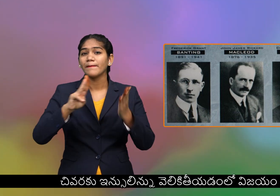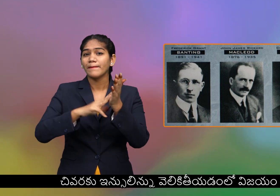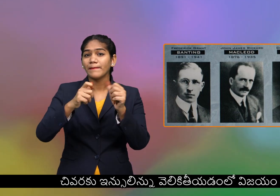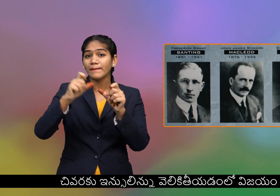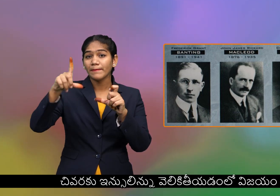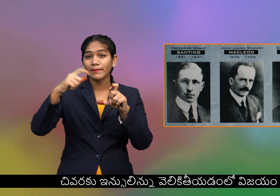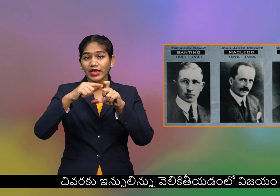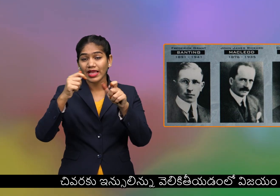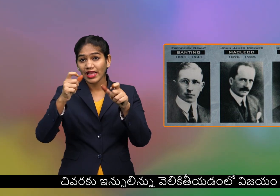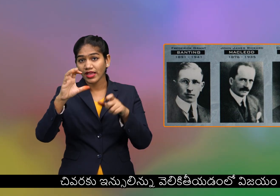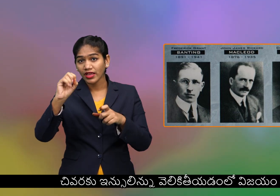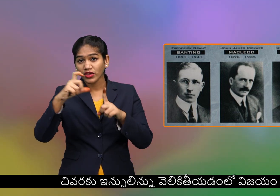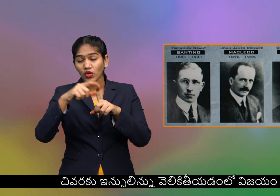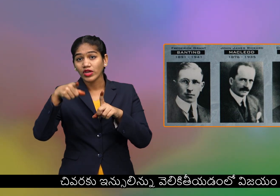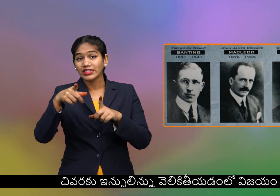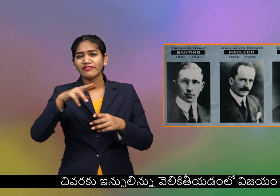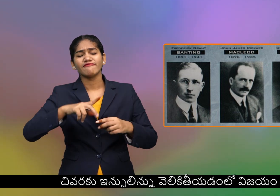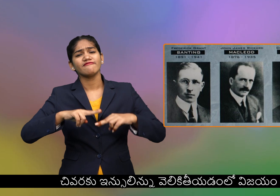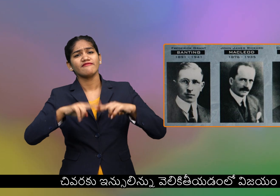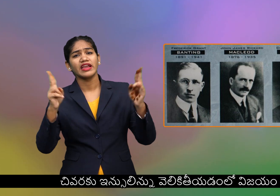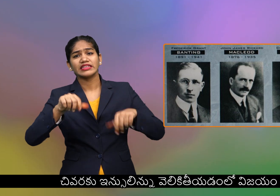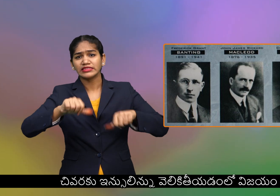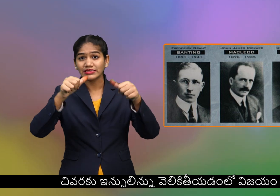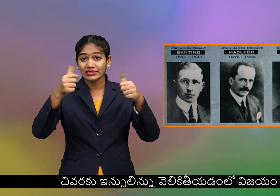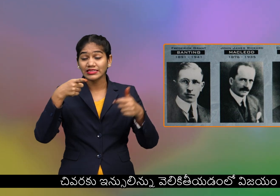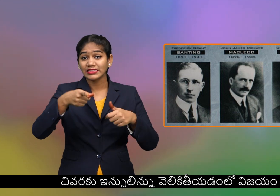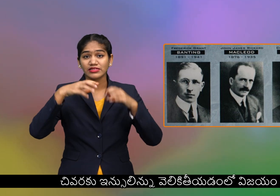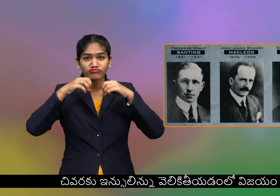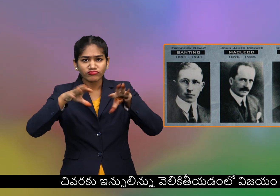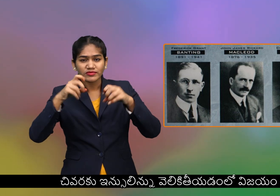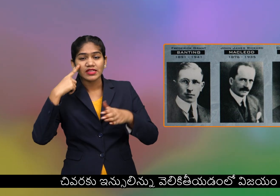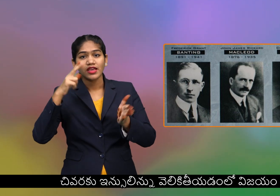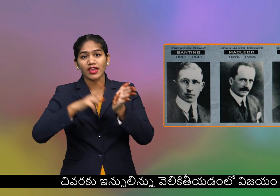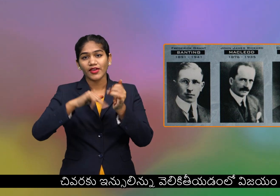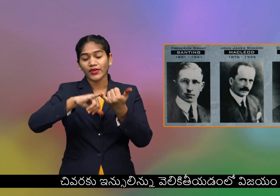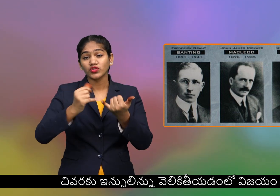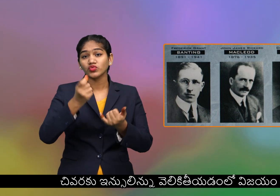చివరకు ఇన్సులిన్ను వెలికితీయడంలో విజయం సాధించారు.